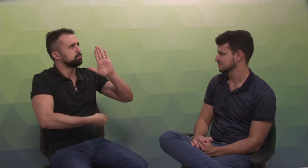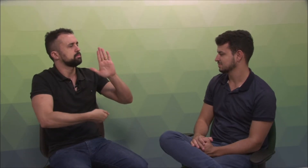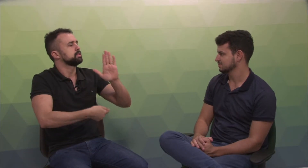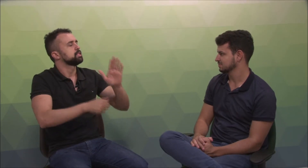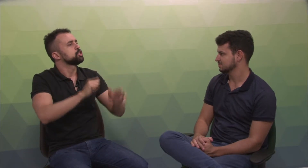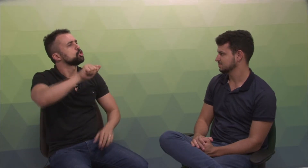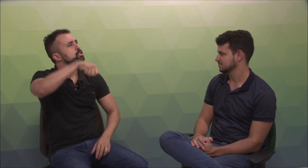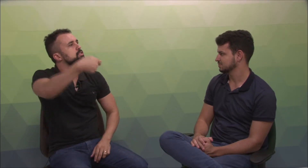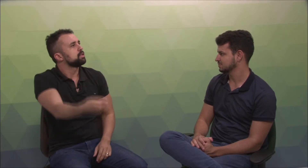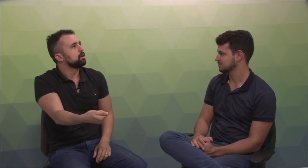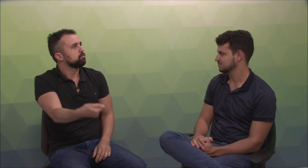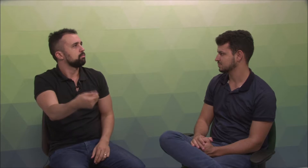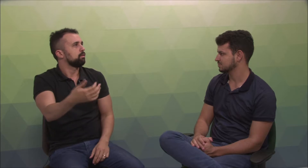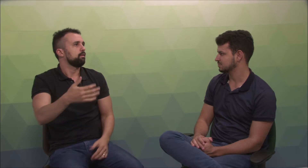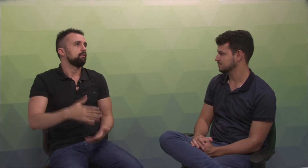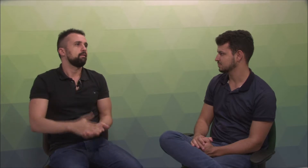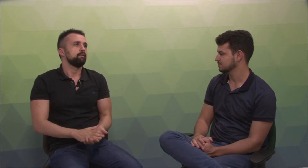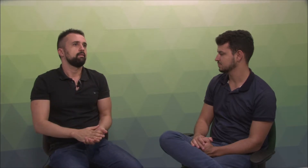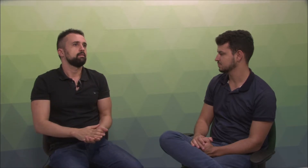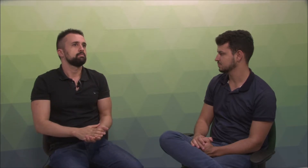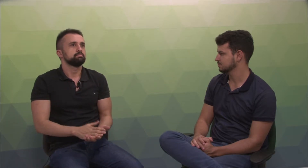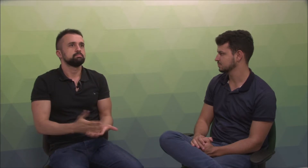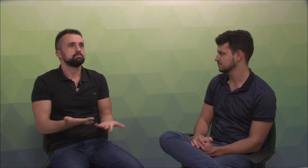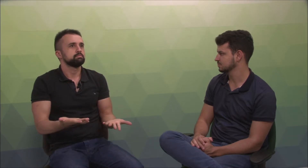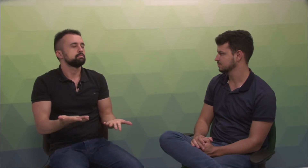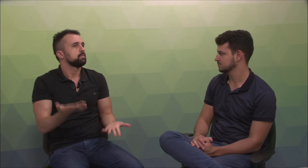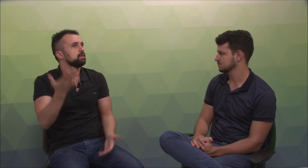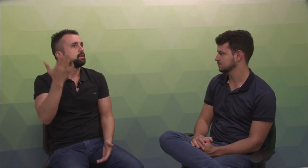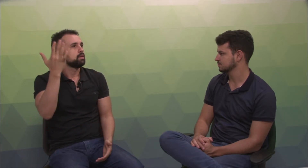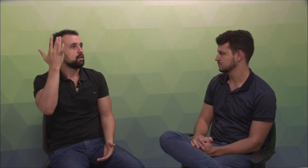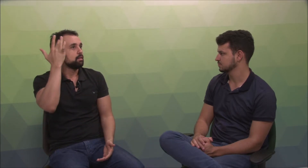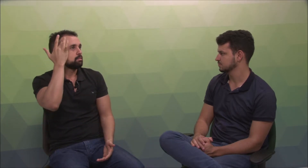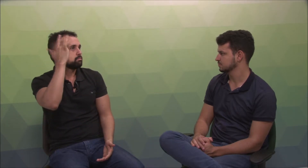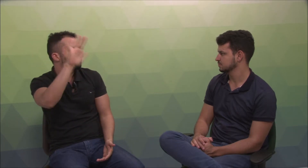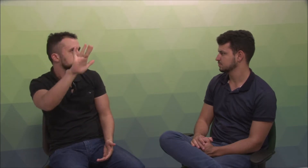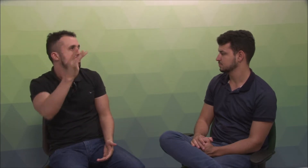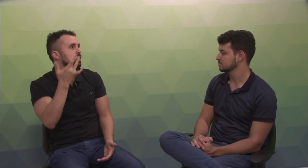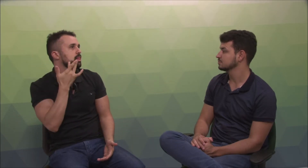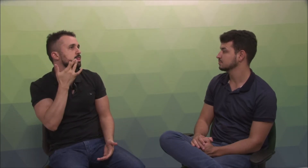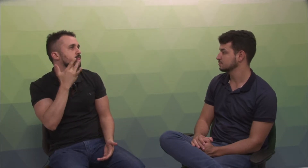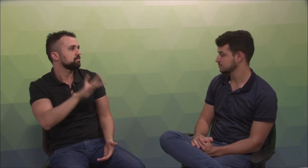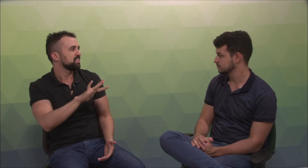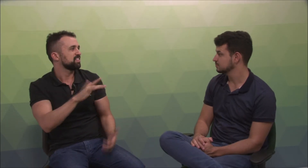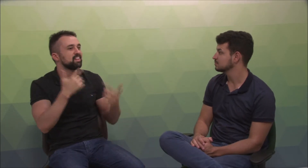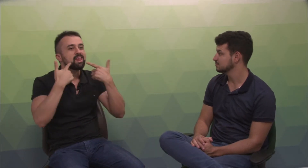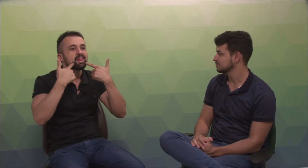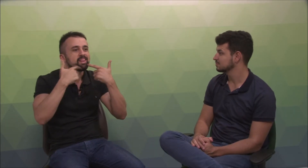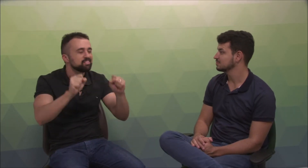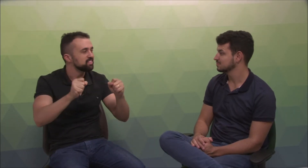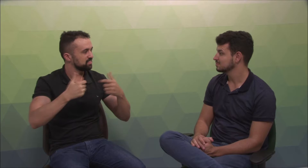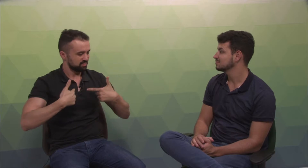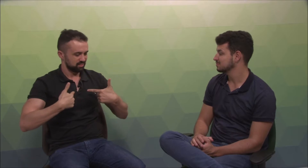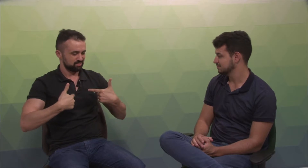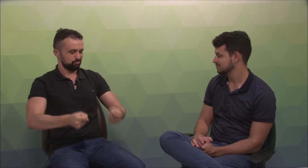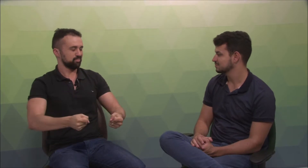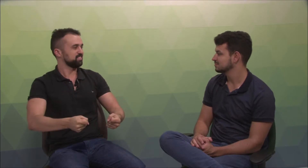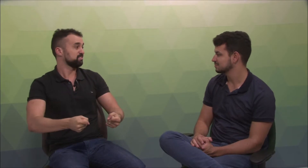Também acontece, por exemplo, de sotaques num sinal. Por exemplo, não sei, não sei.